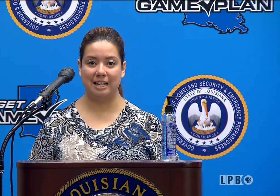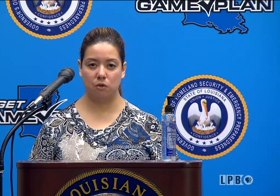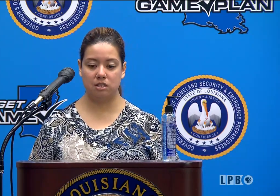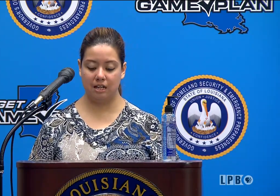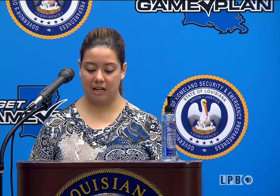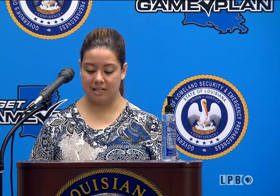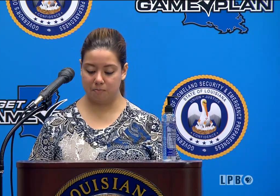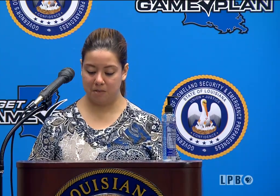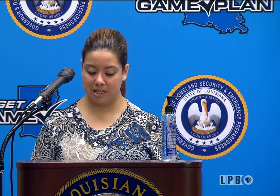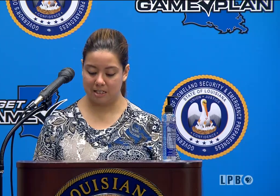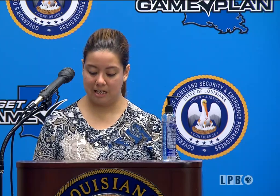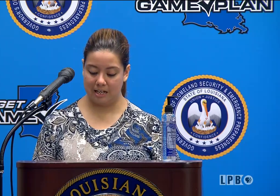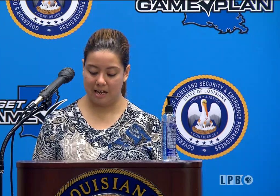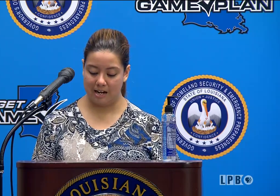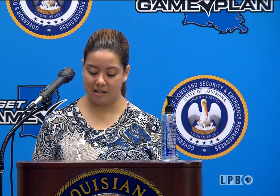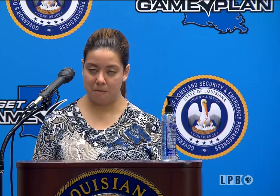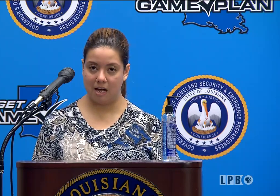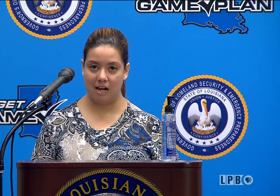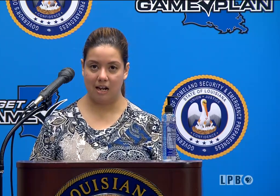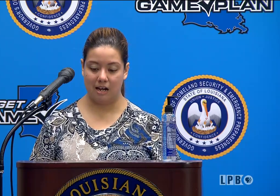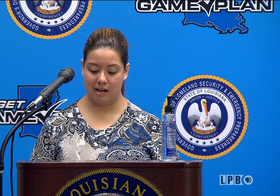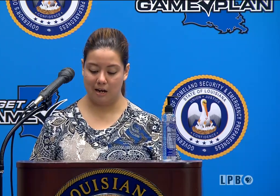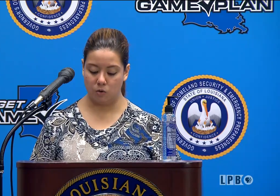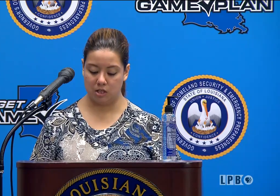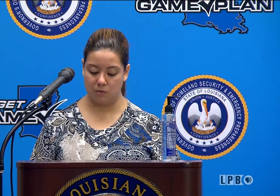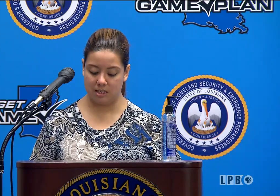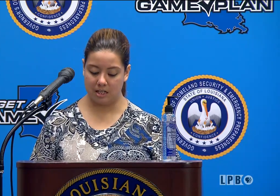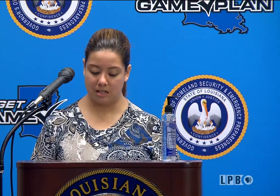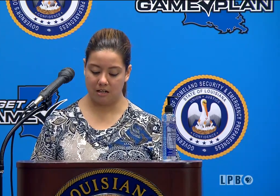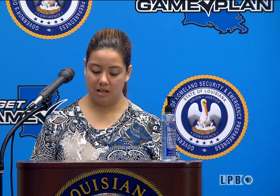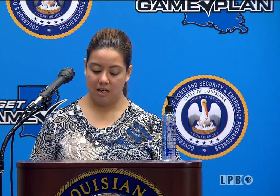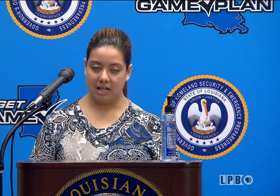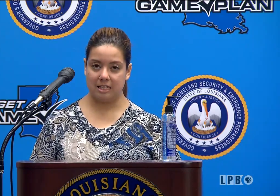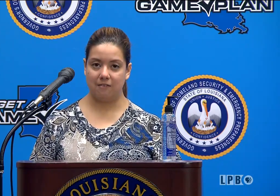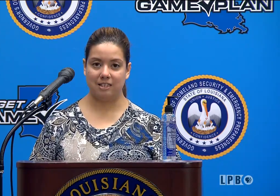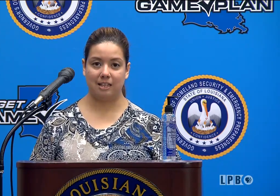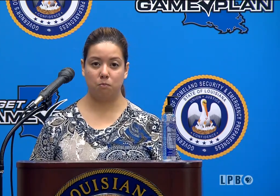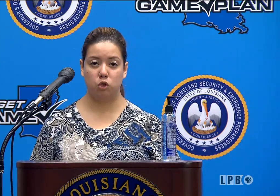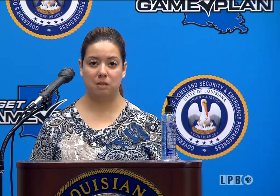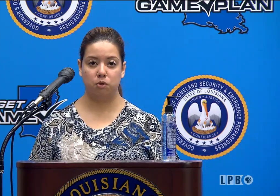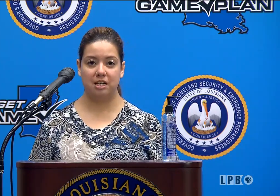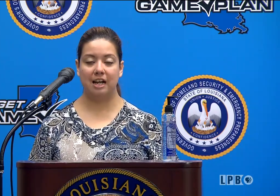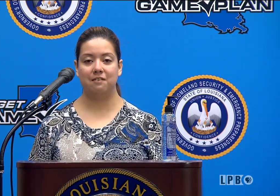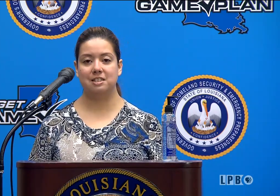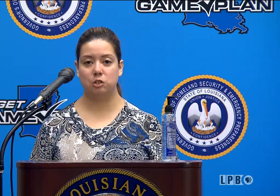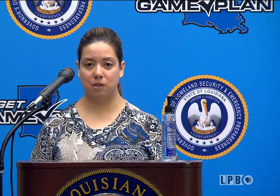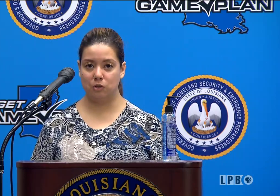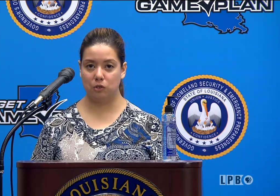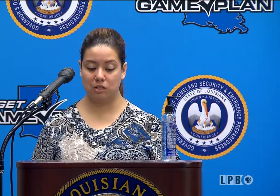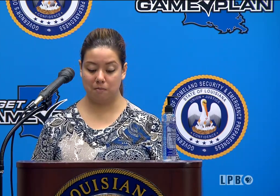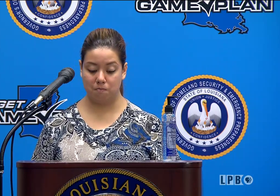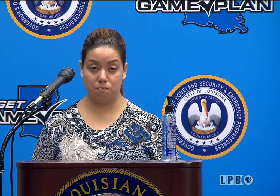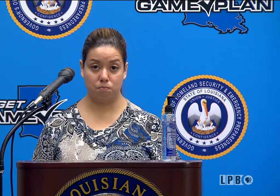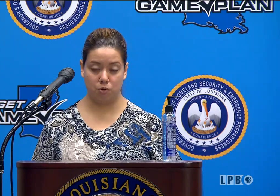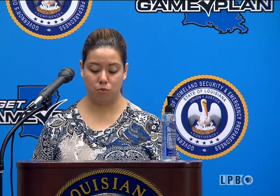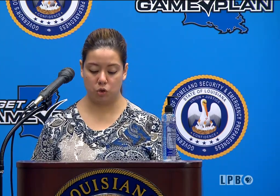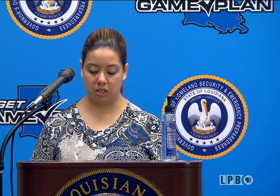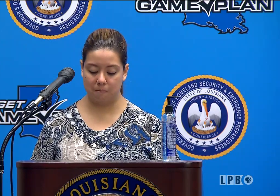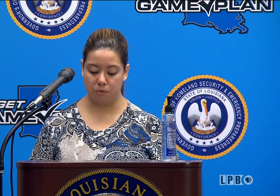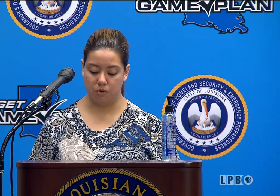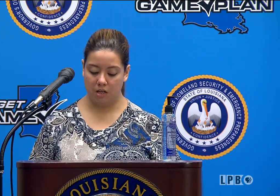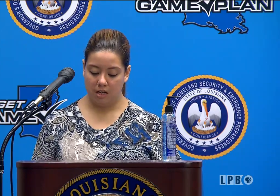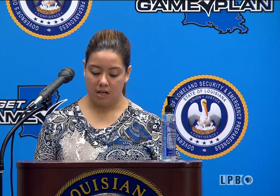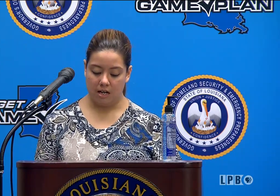ir alentándose mientras se arrima a la costa de Luisiana, así que va a tardar mucho tiempo en llegar y va a estar sobre nosotros por